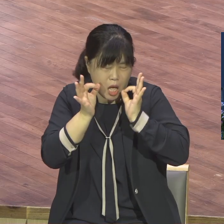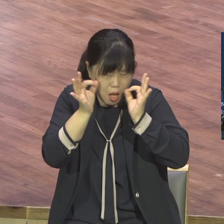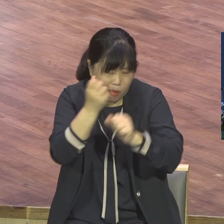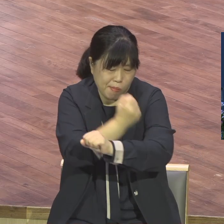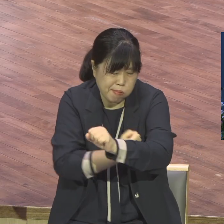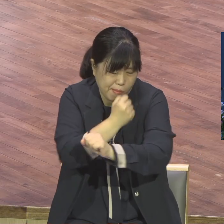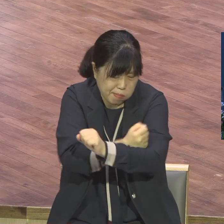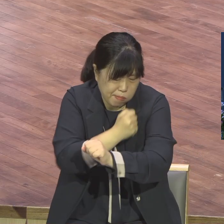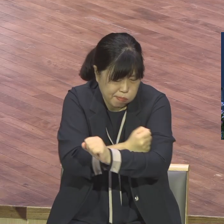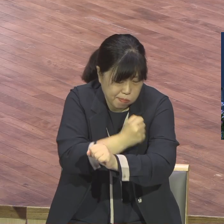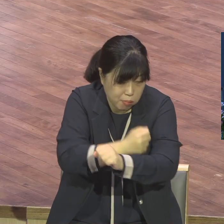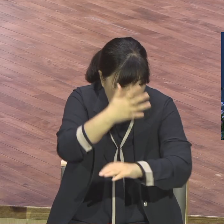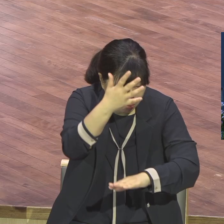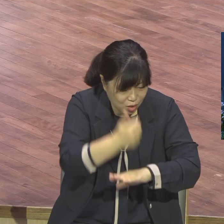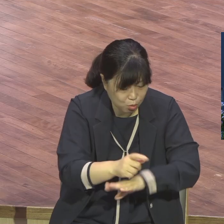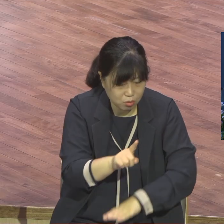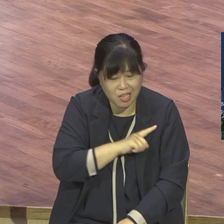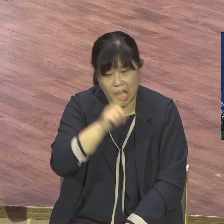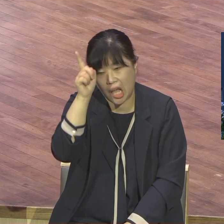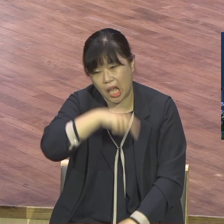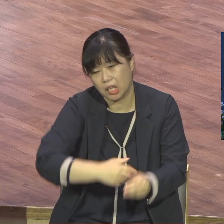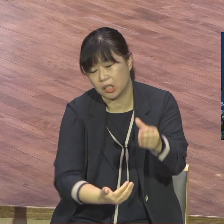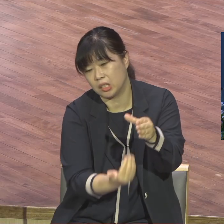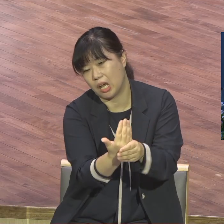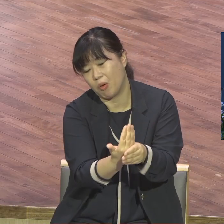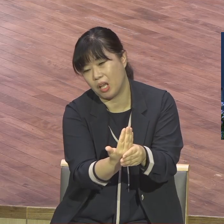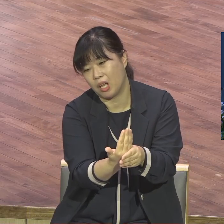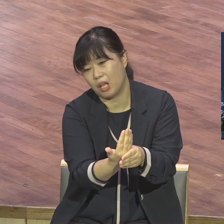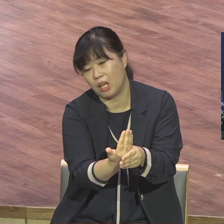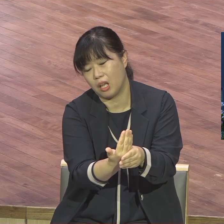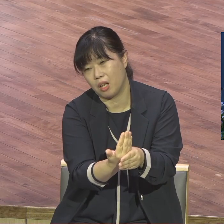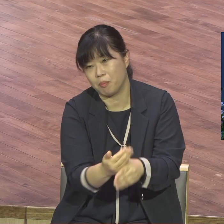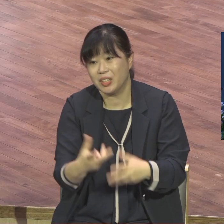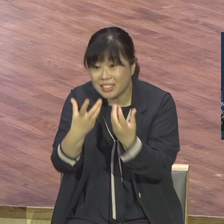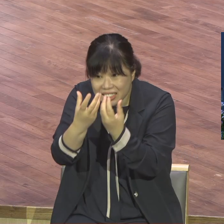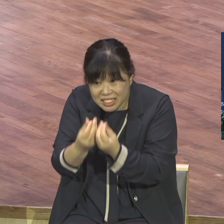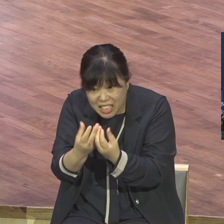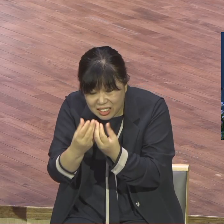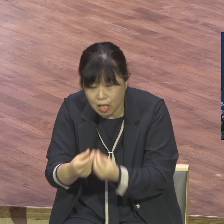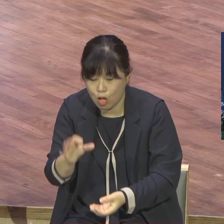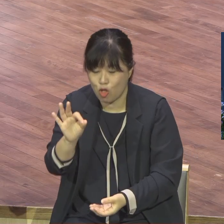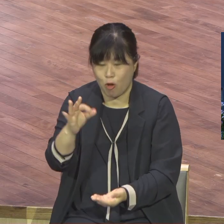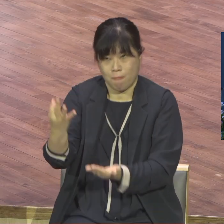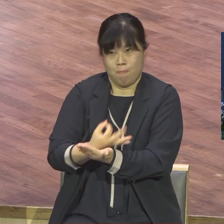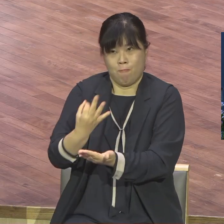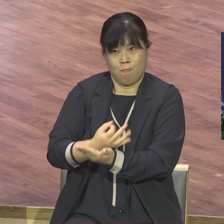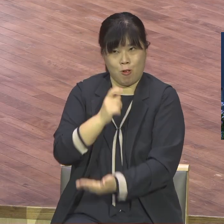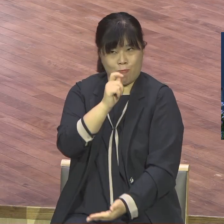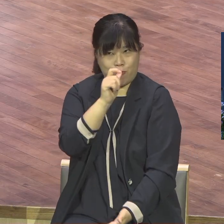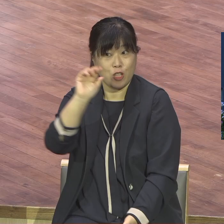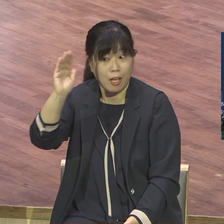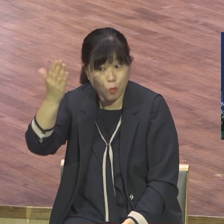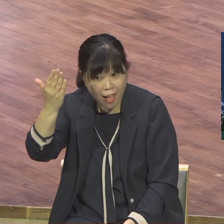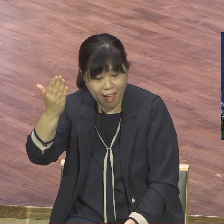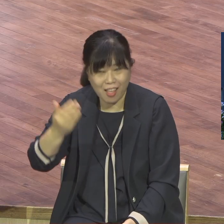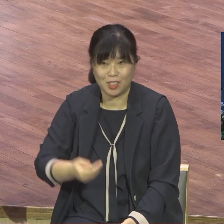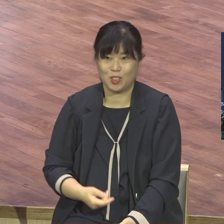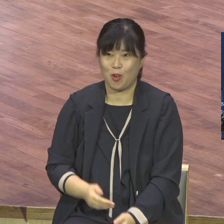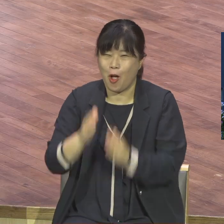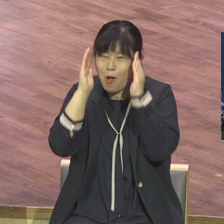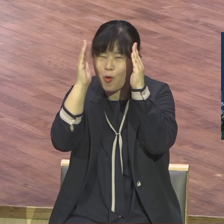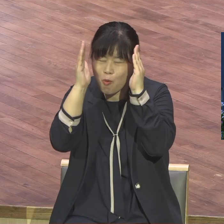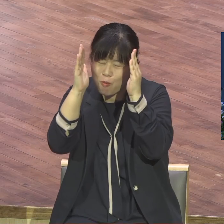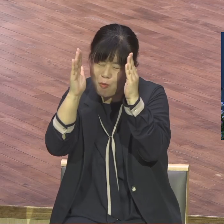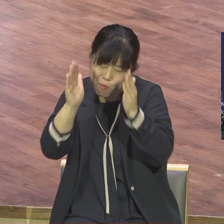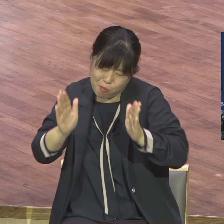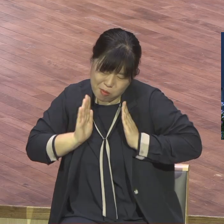불신자들은 다 그렇습니다. 그 사람이 뭐 재벌을 했든 박사를 했든 대통령을 했든 뭘 했든 불신자들은 결과는 다